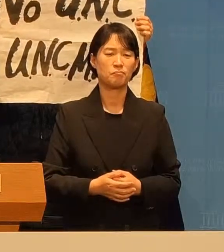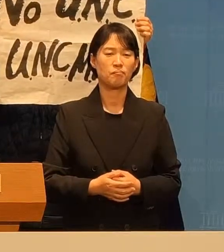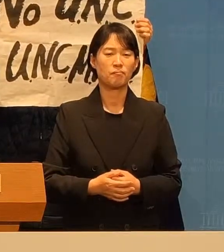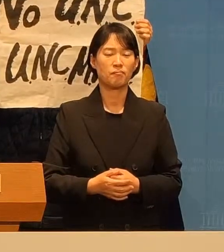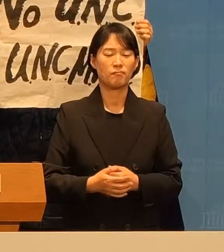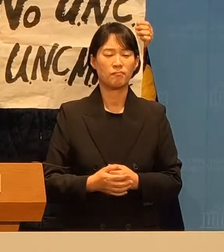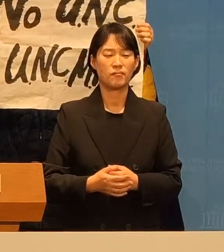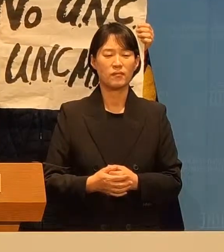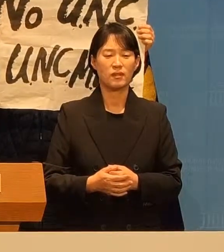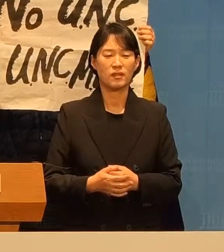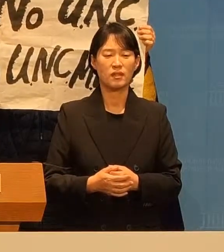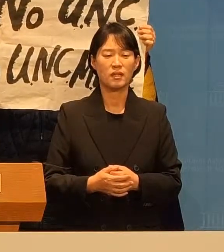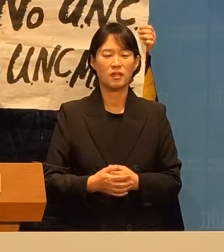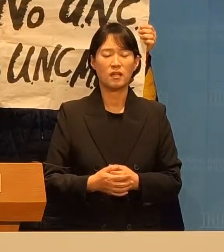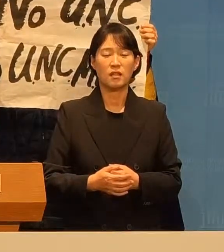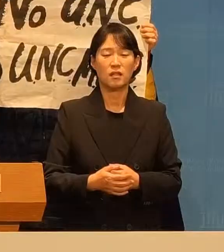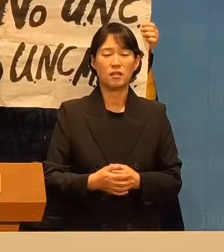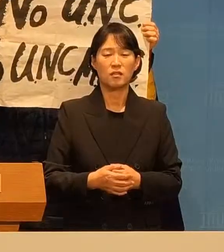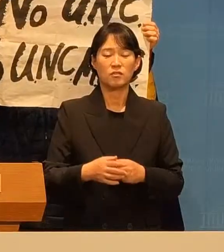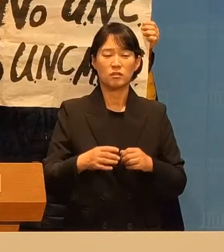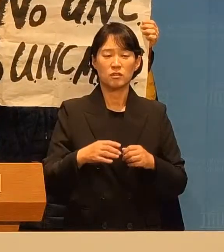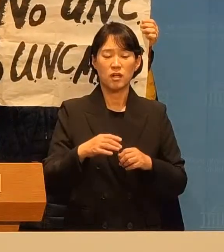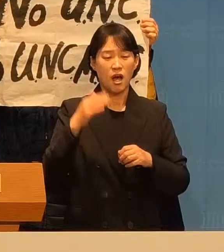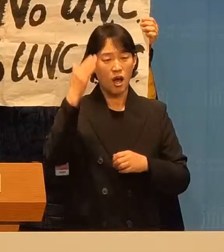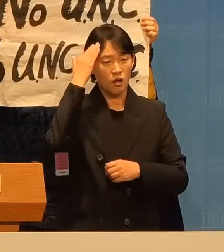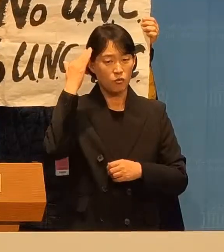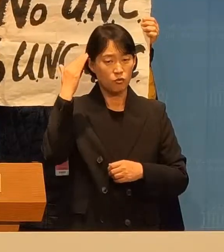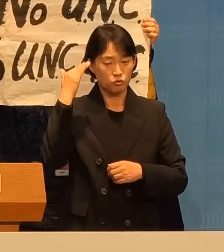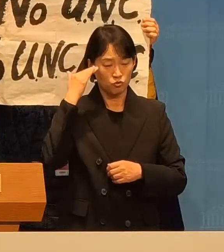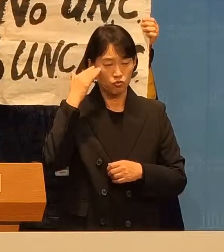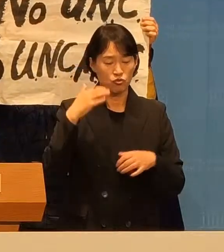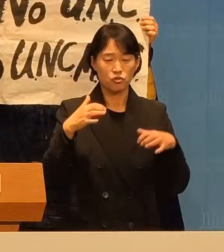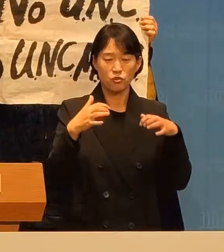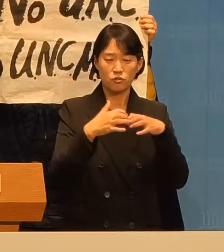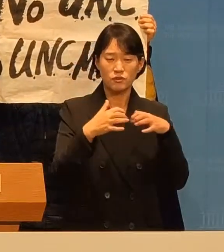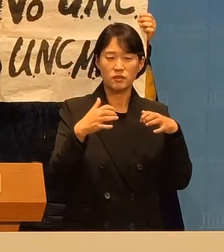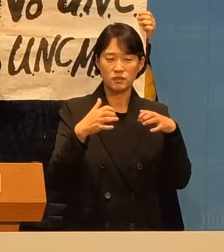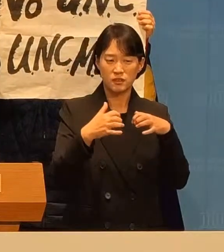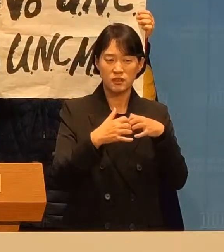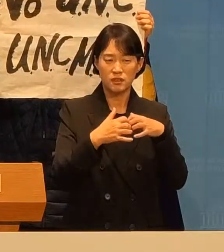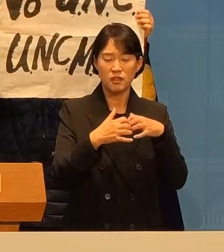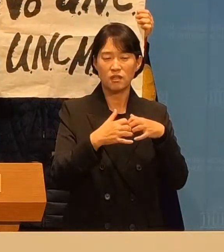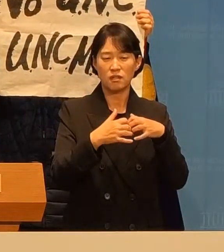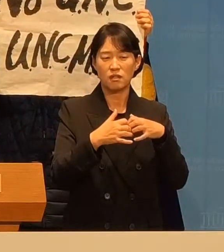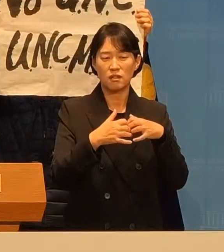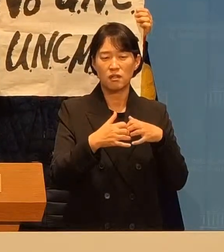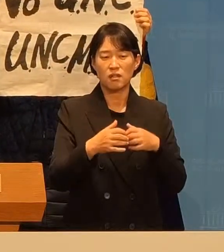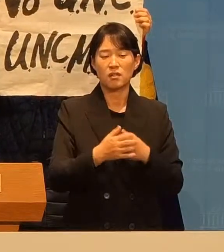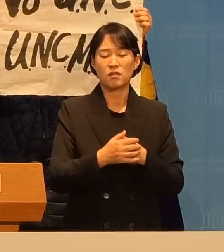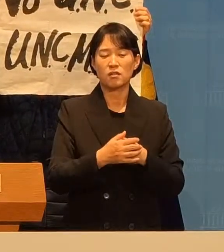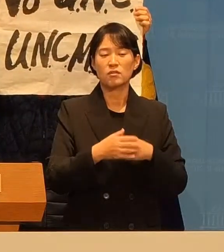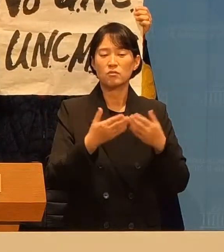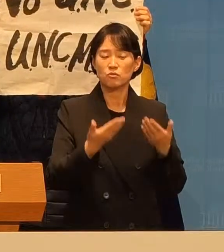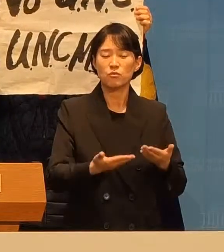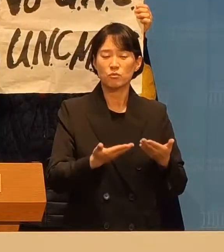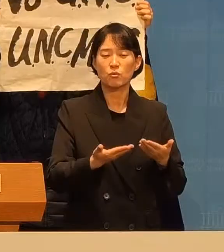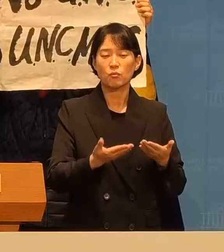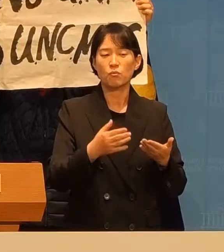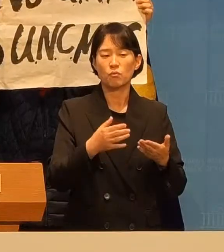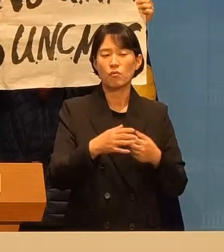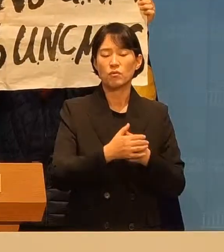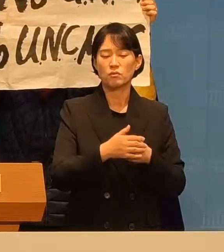국무회의 비준 동의를 거쳐서 대한민국 전자공보를 통해서 대한민국 공식 법률로 공포되었습니다. 한국